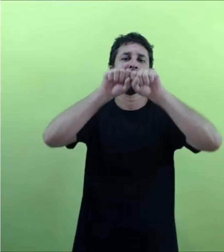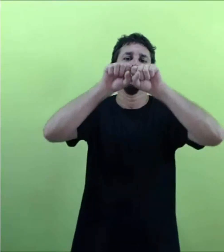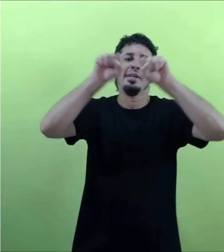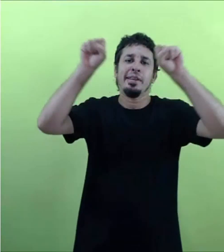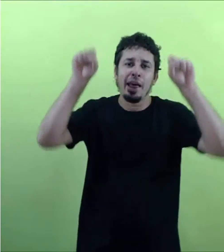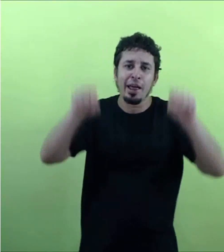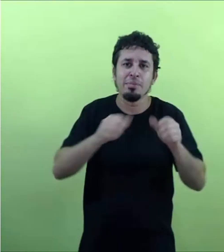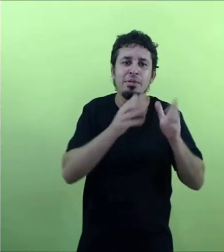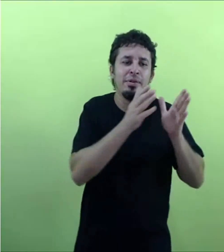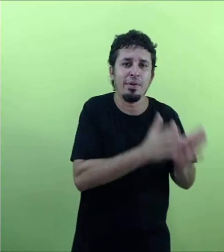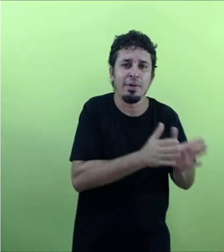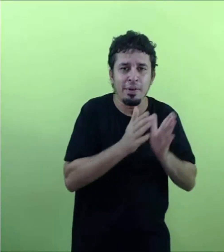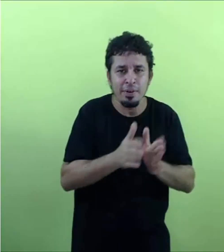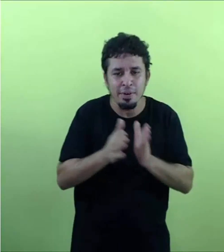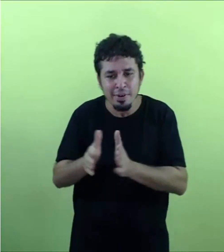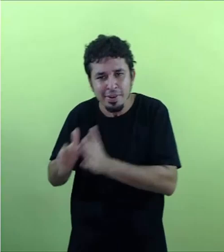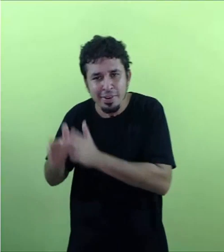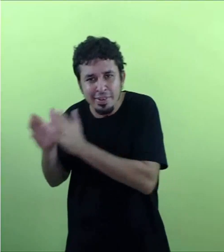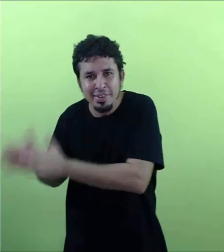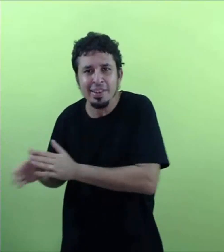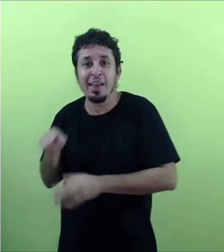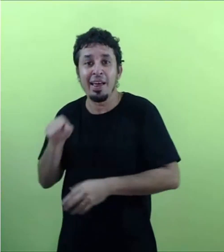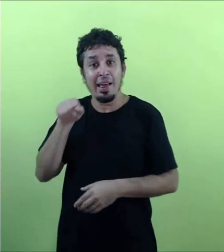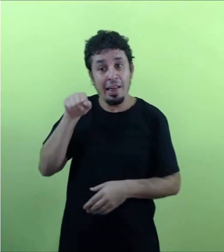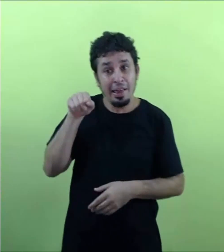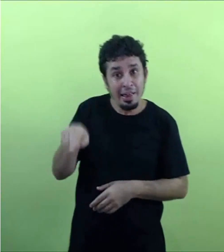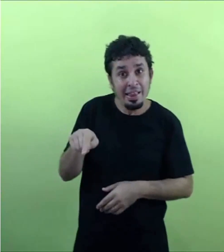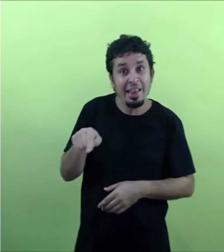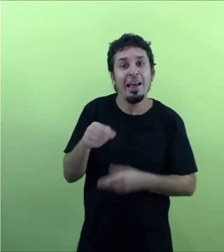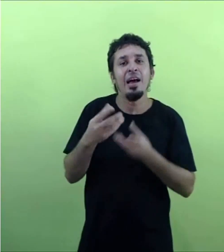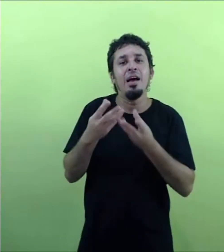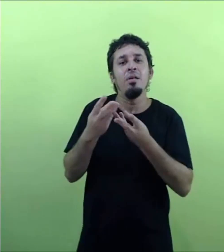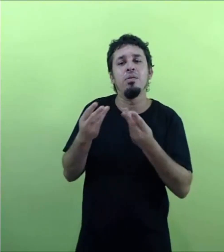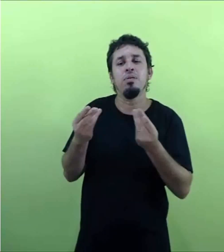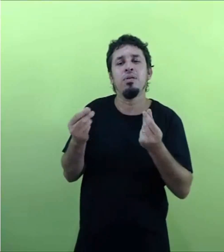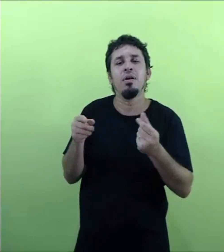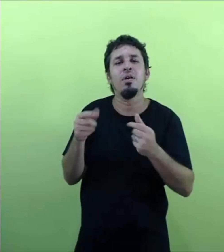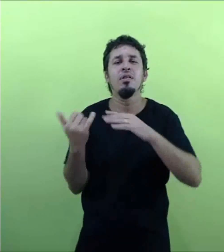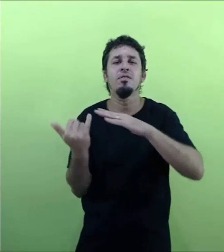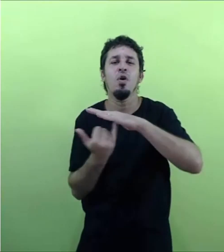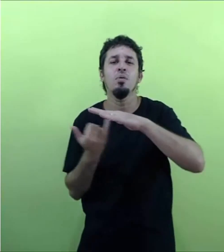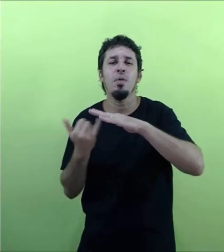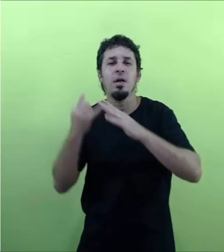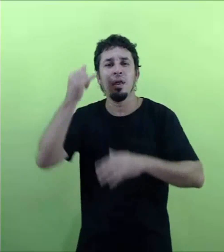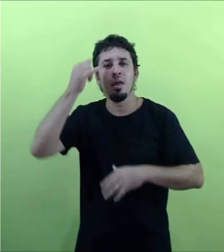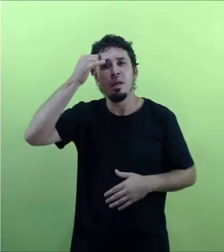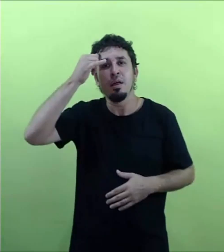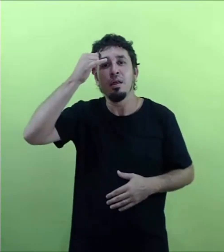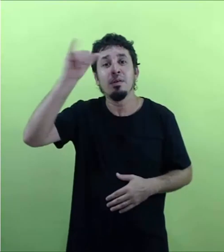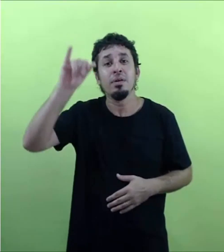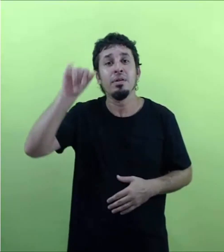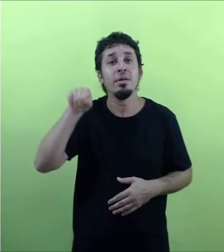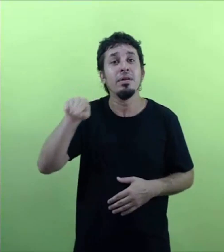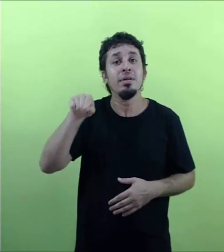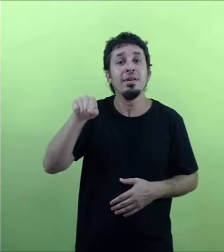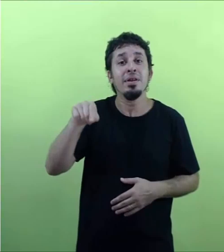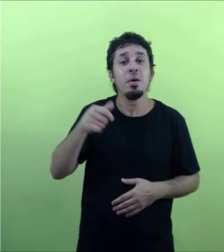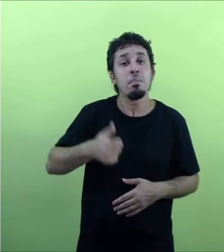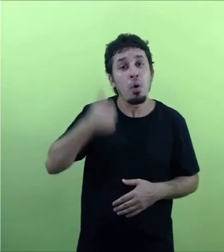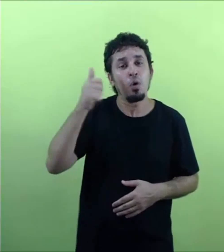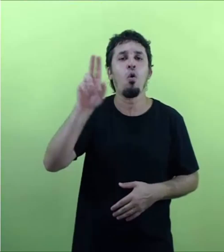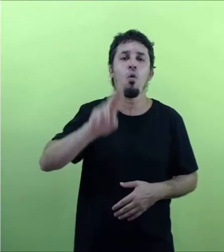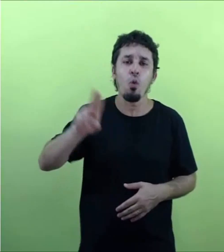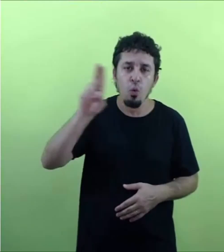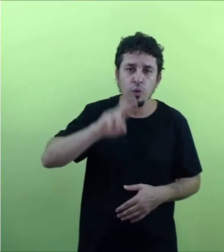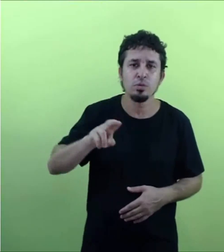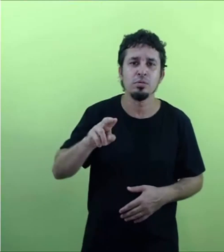escolar, na academia, nos acervos bibliográficos. Partindo desses pressupostos, a